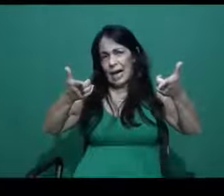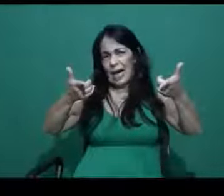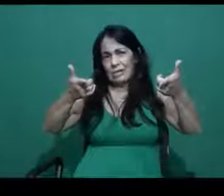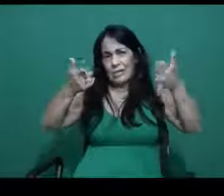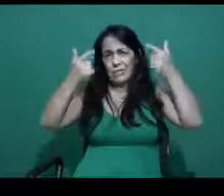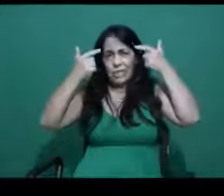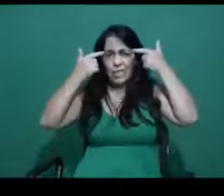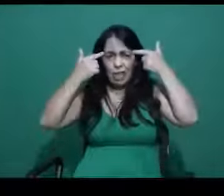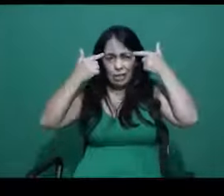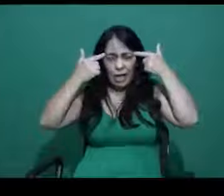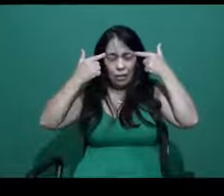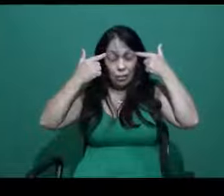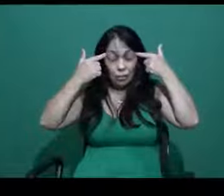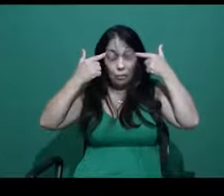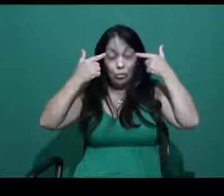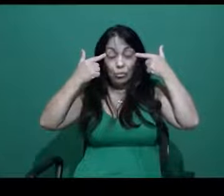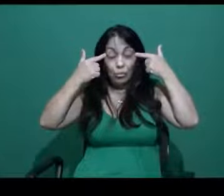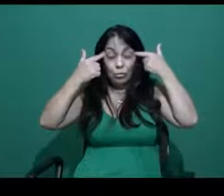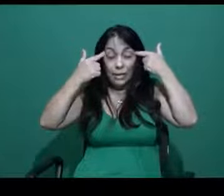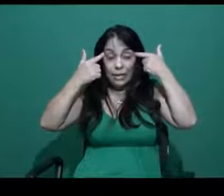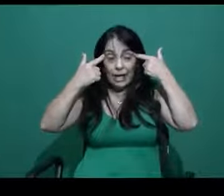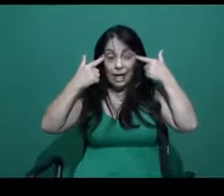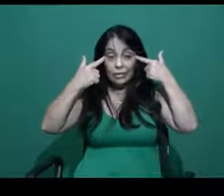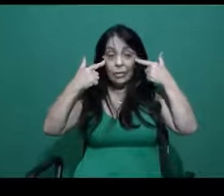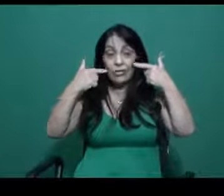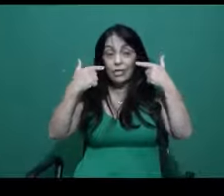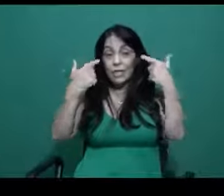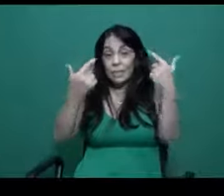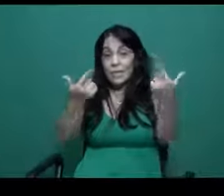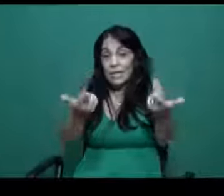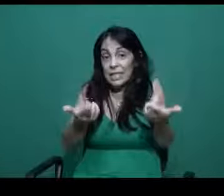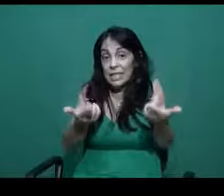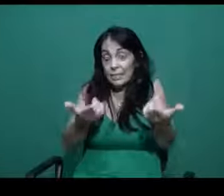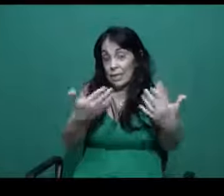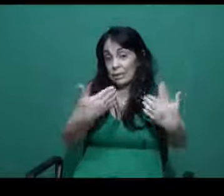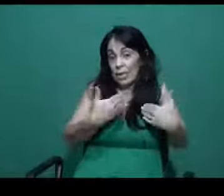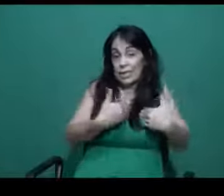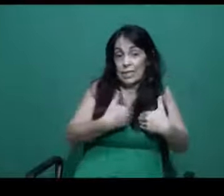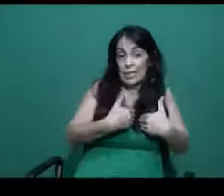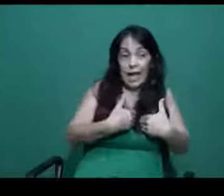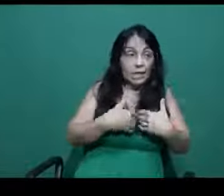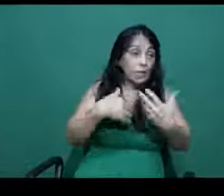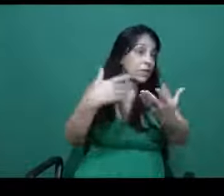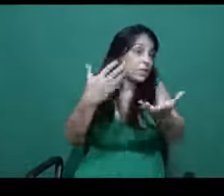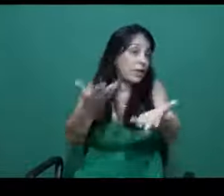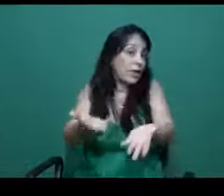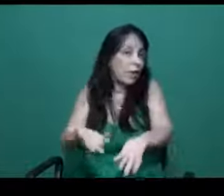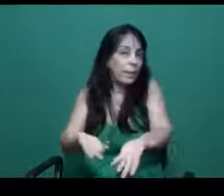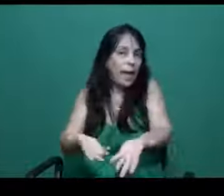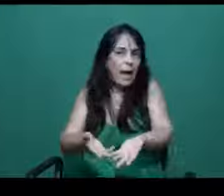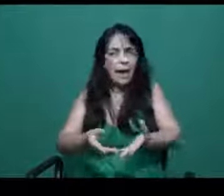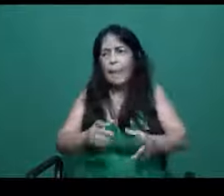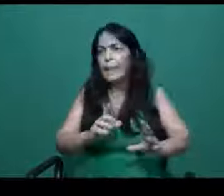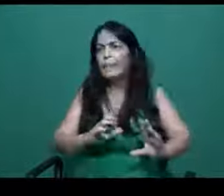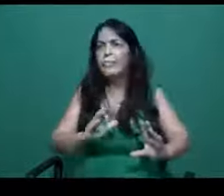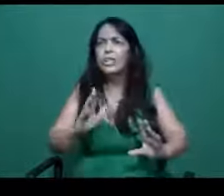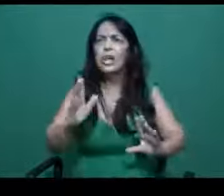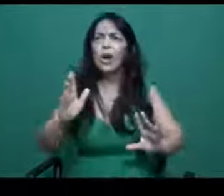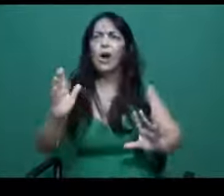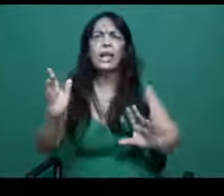mercado, se você já tem uma ideia do que você precisa para a sua necessidade, o que você vai comprar, você olha